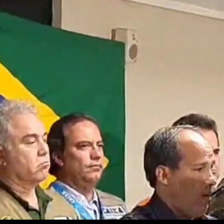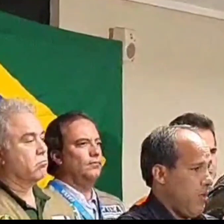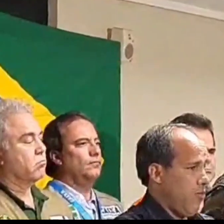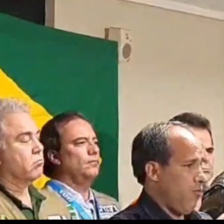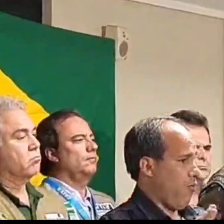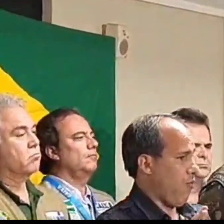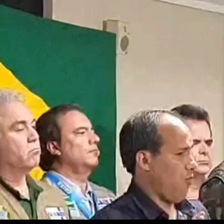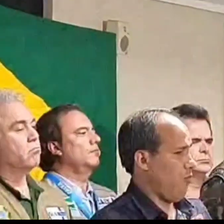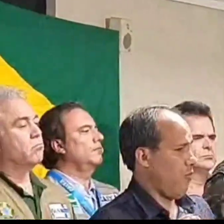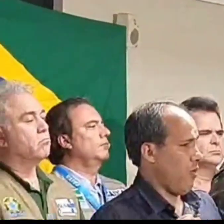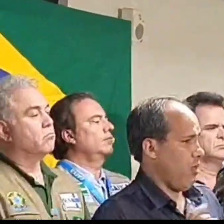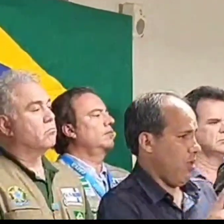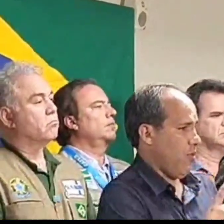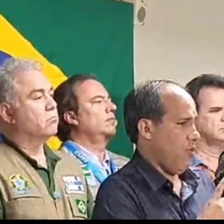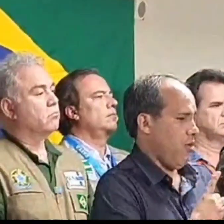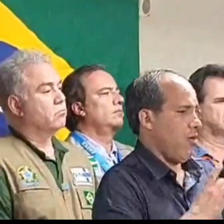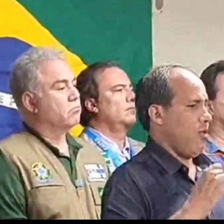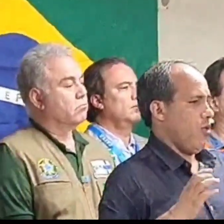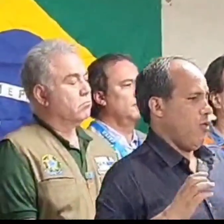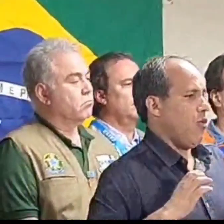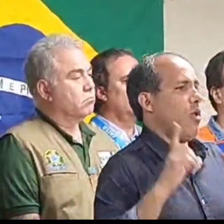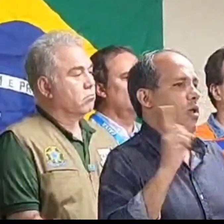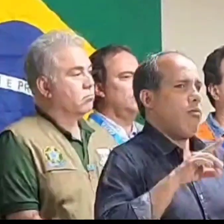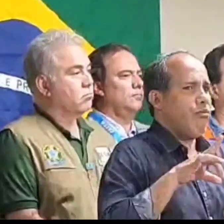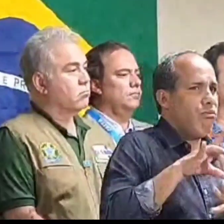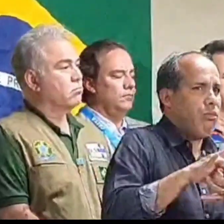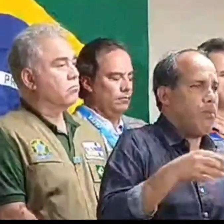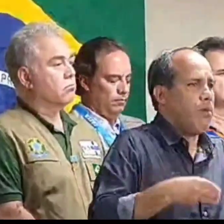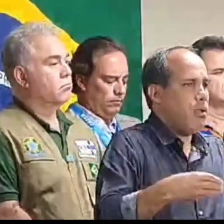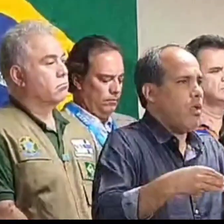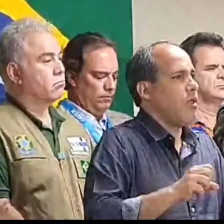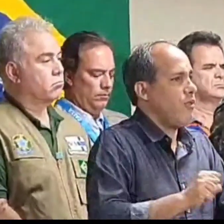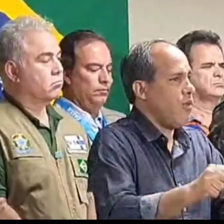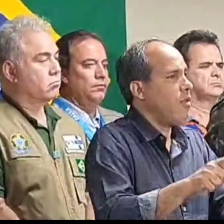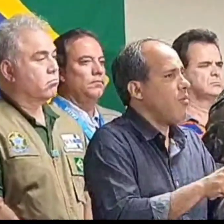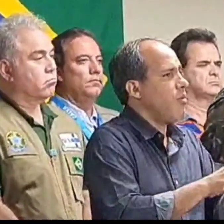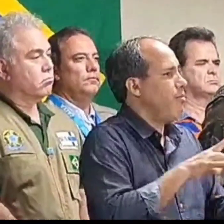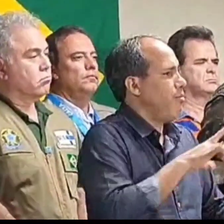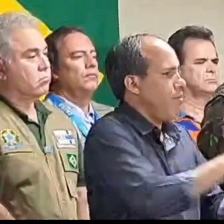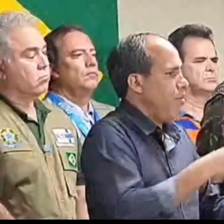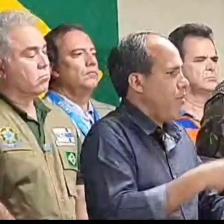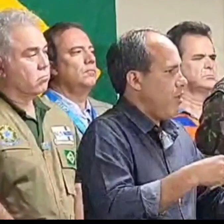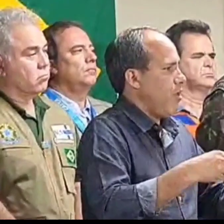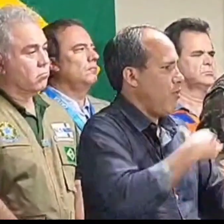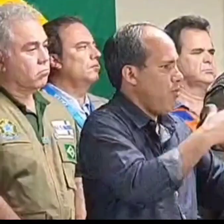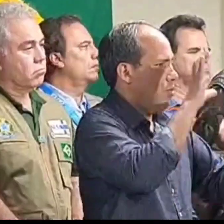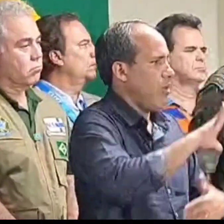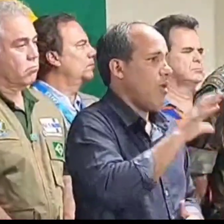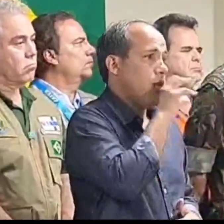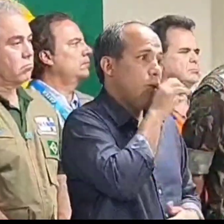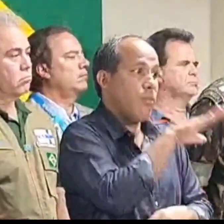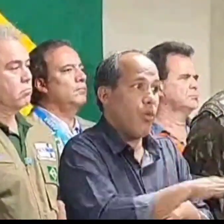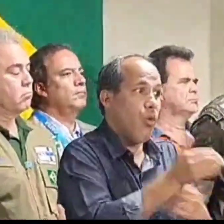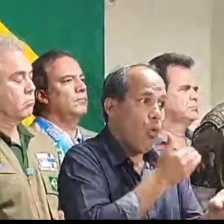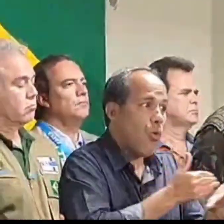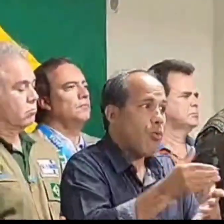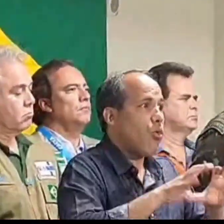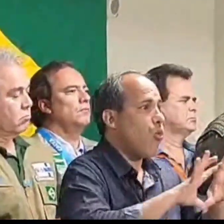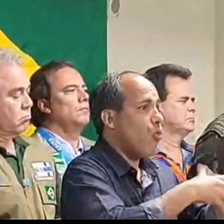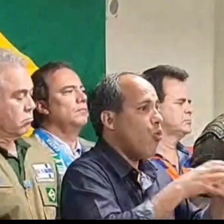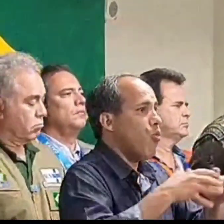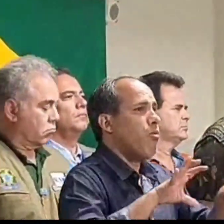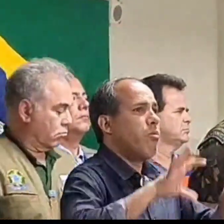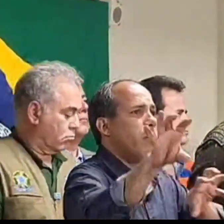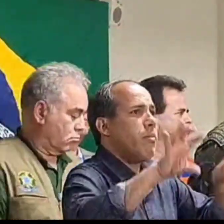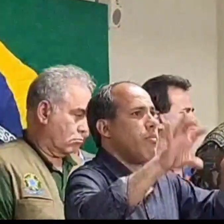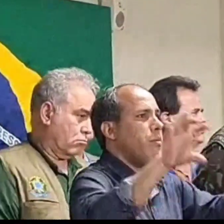tramitados via Ministério da Defesa e Ministério do Desenvolvimento Regional, e já no sábado à tarde nós começamos a colocar a nossa prova